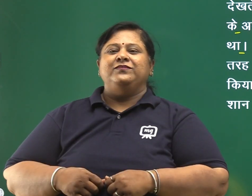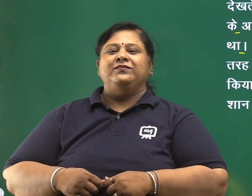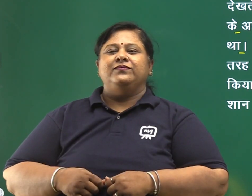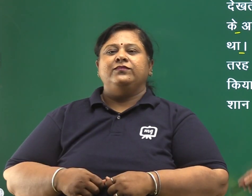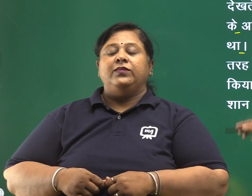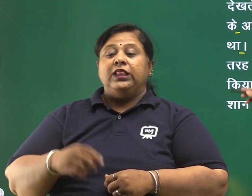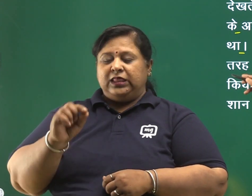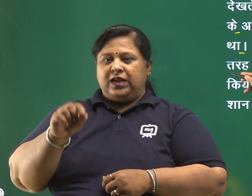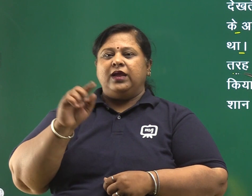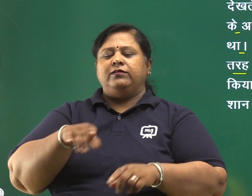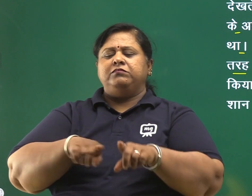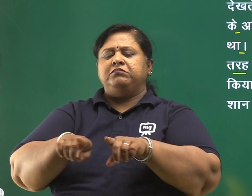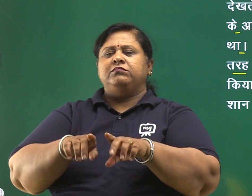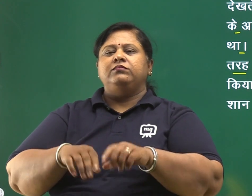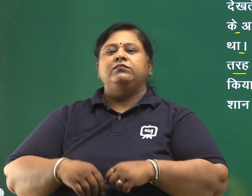तरह